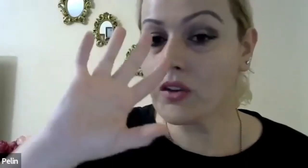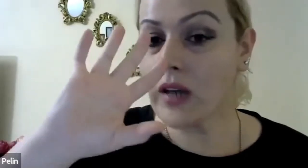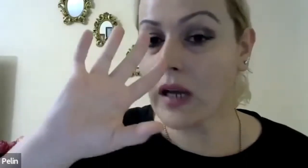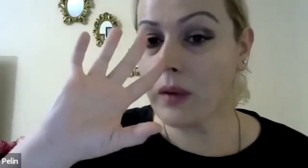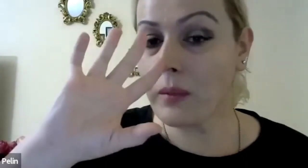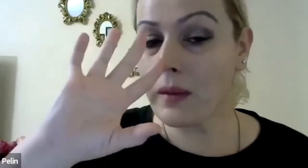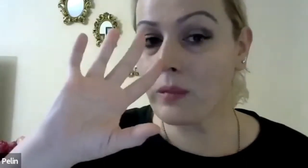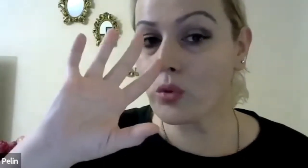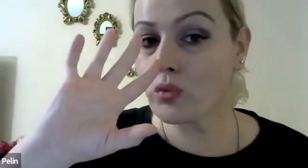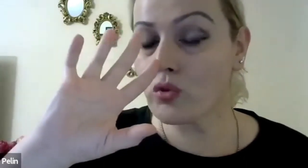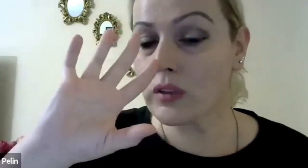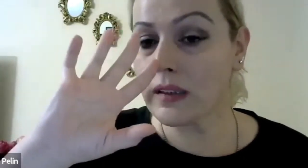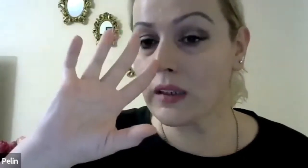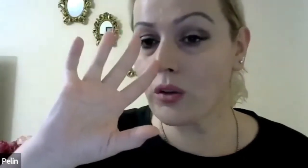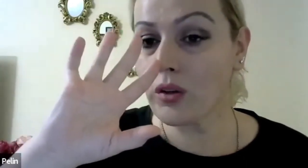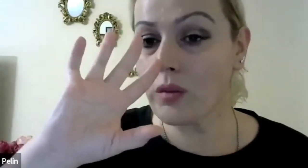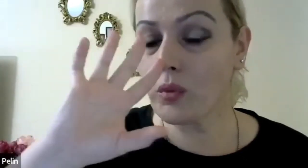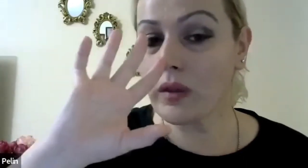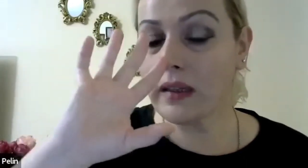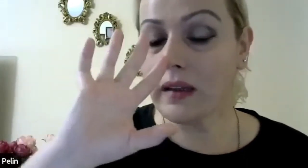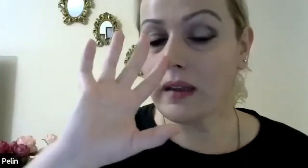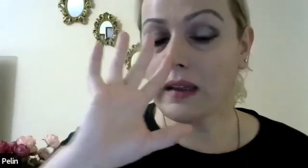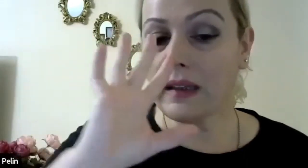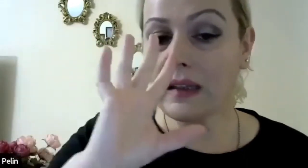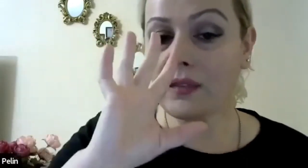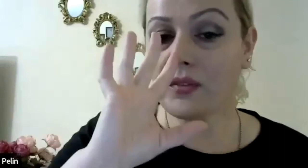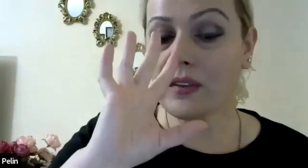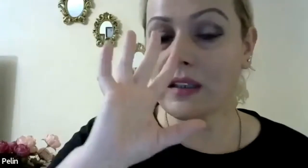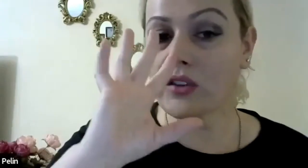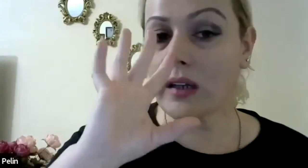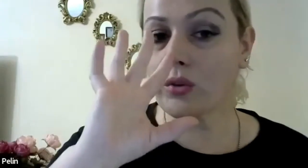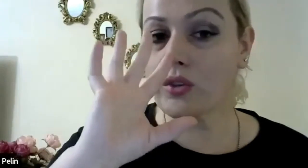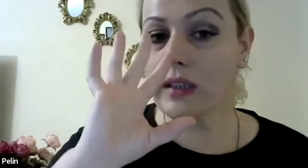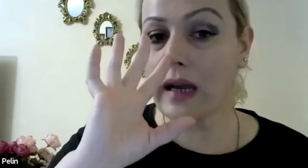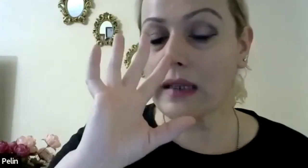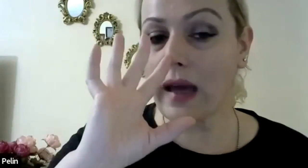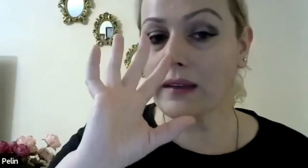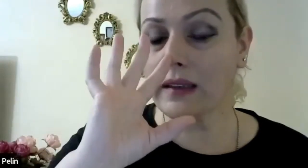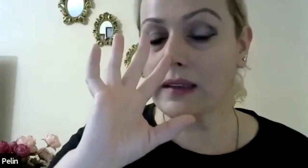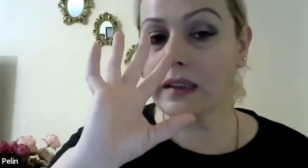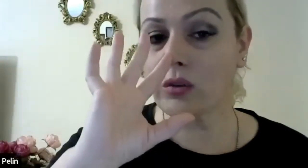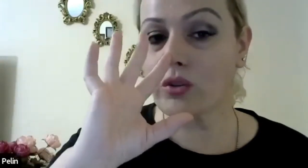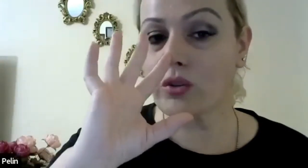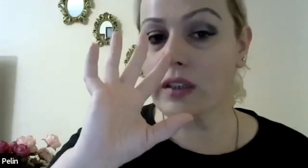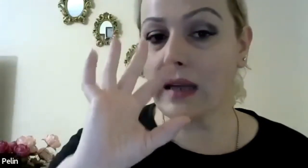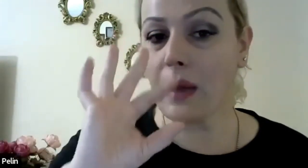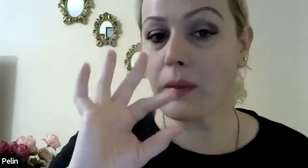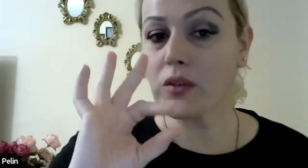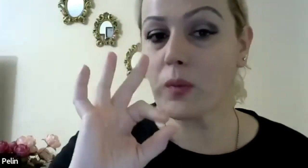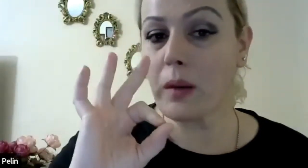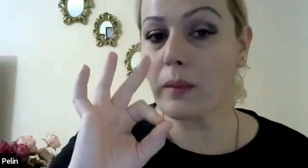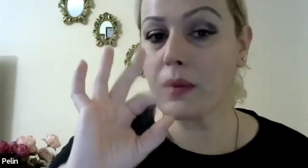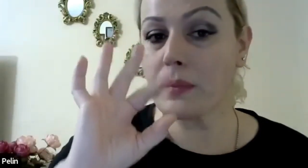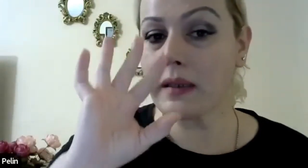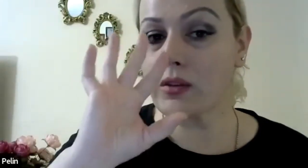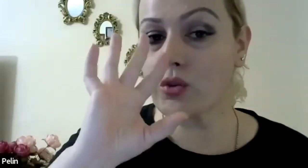İşaret parmağım burnumun ucuna değiyor. Böyle hafiften aşağı doğru çekerken ya da yana doğru çekerken baş parmağımla birleşiyor.